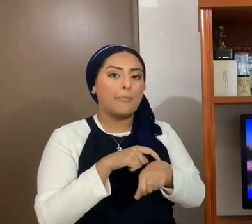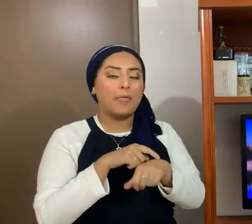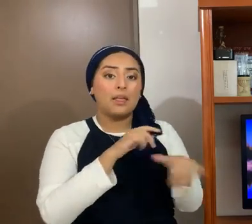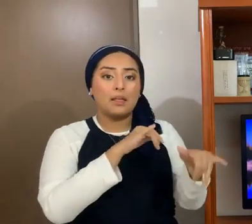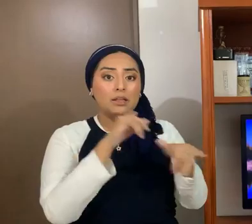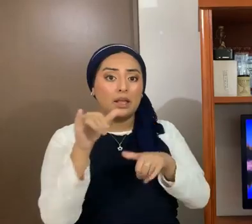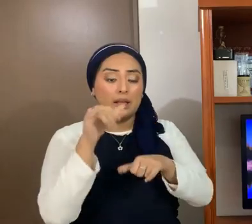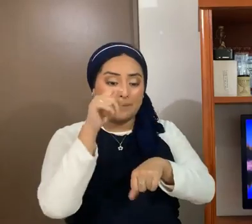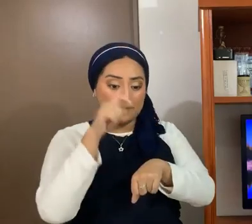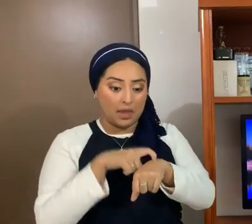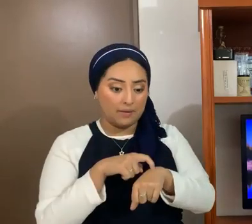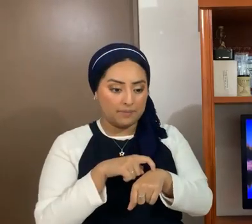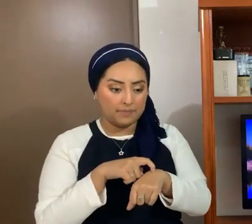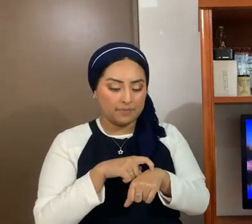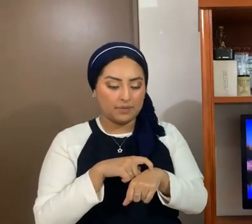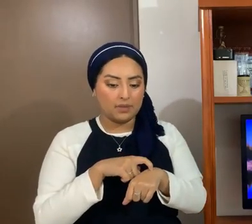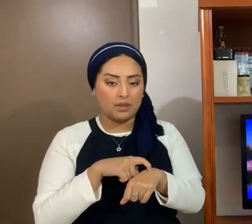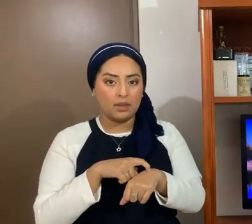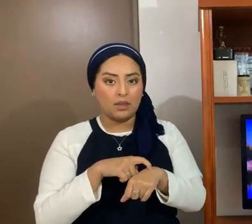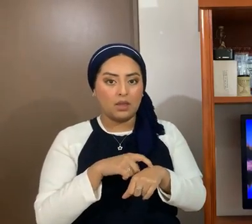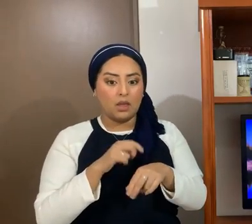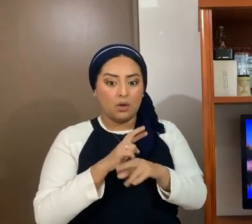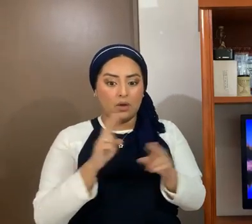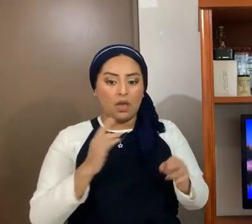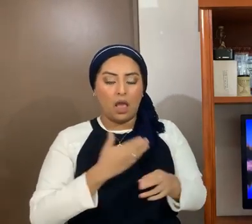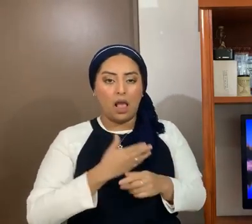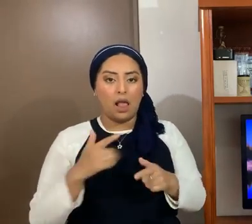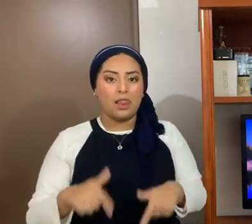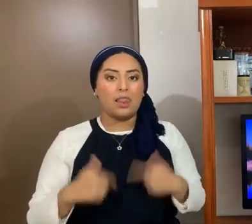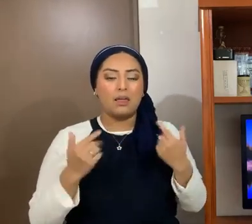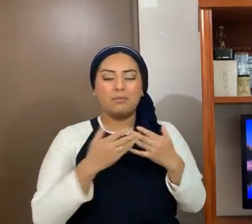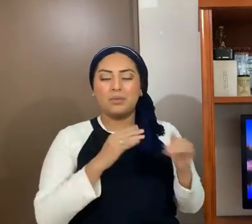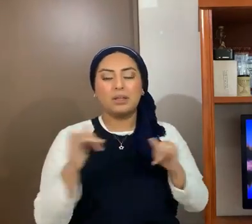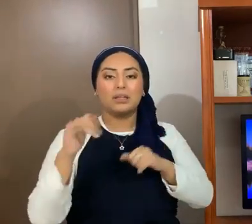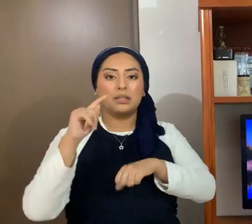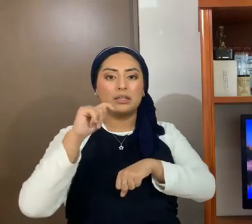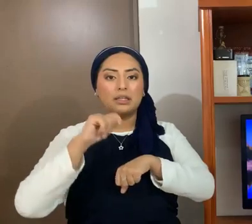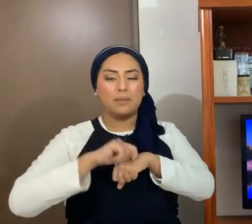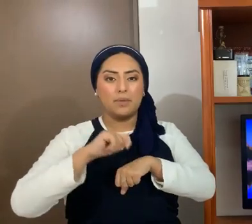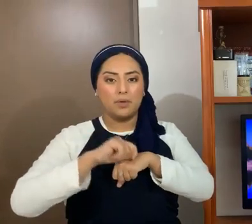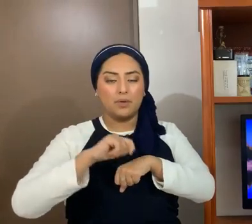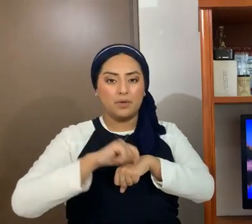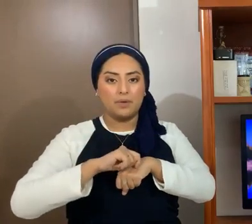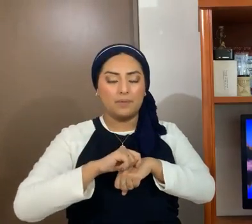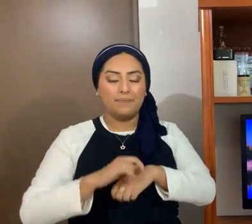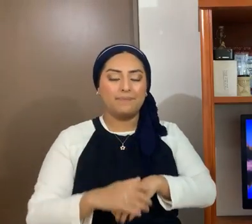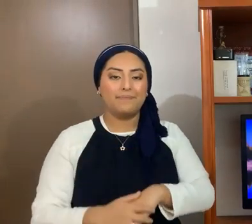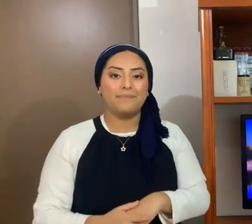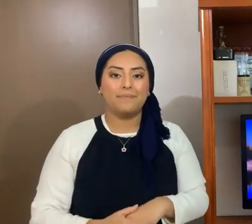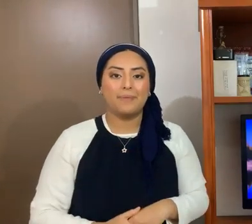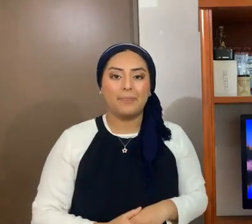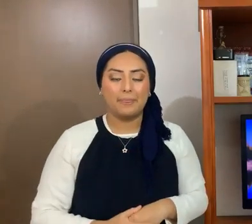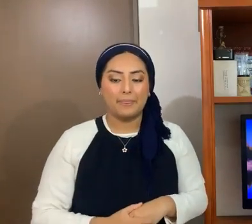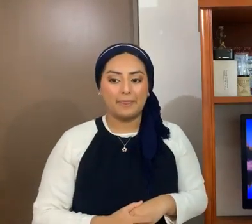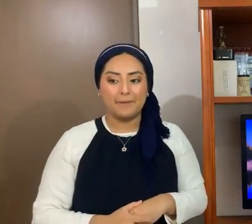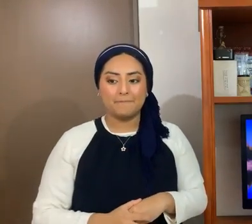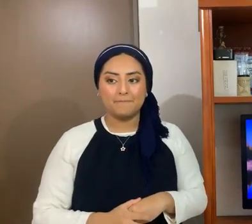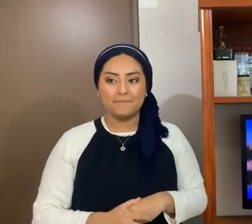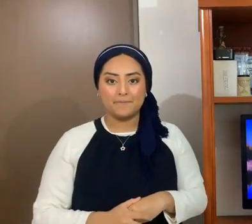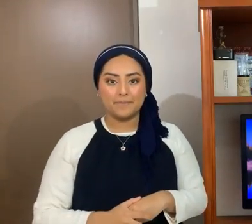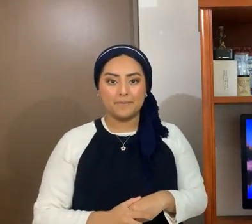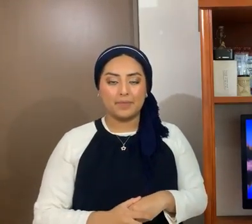estar adecuando nuestra vida como un Mishkan, como un tabernáculo. Lo digo para los nuevecitos, lo correcto es